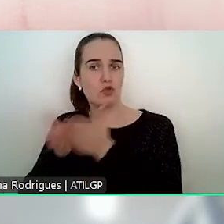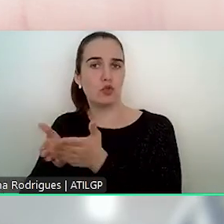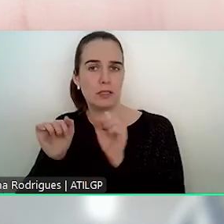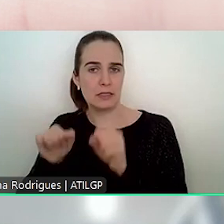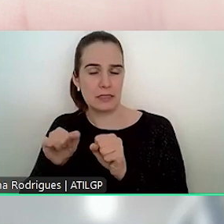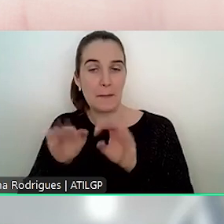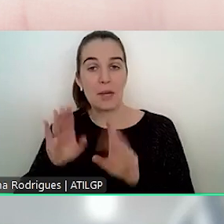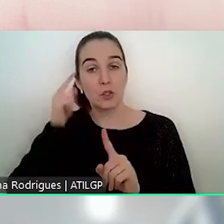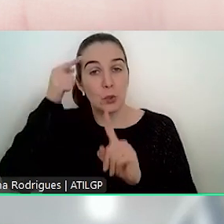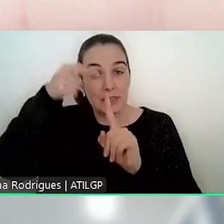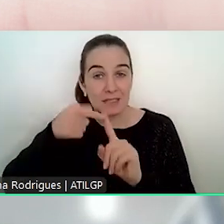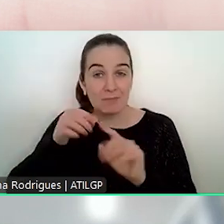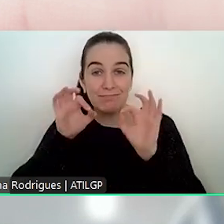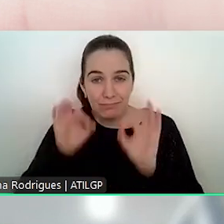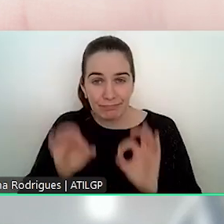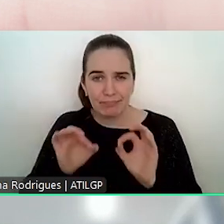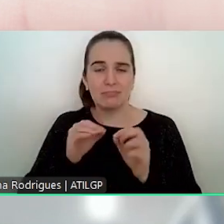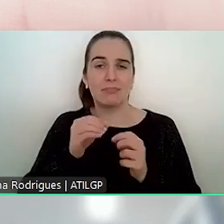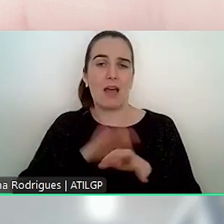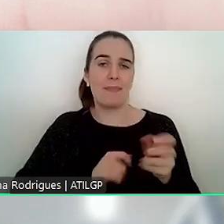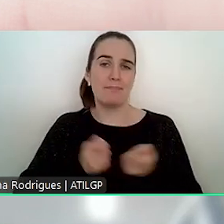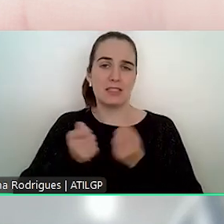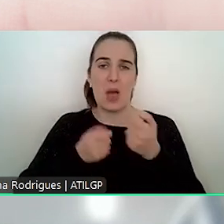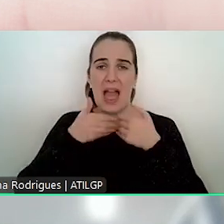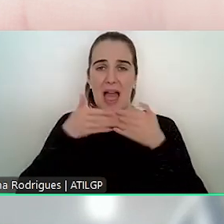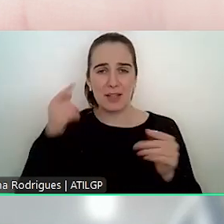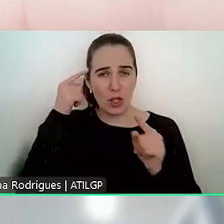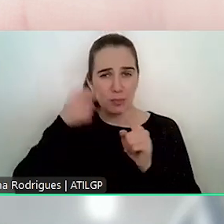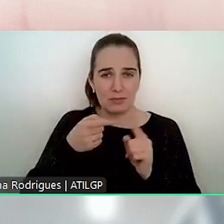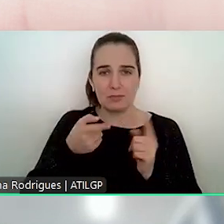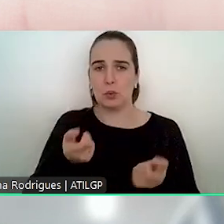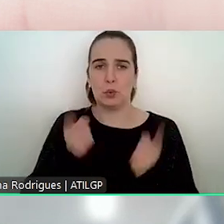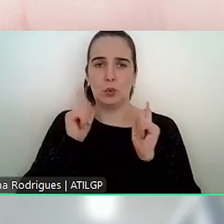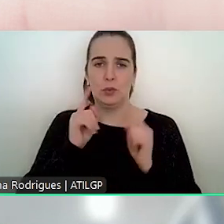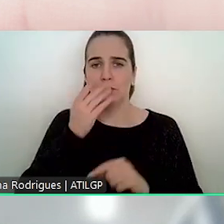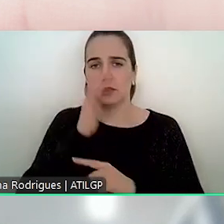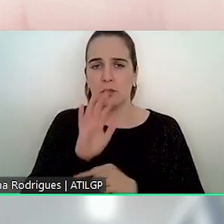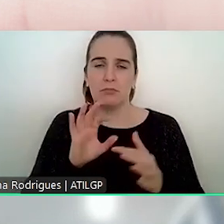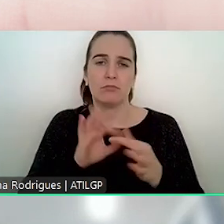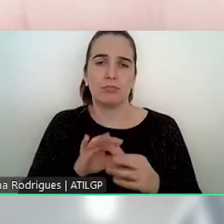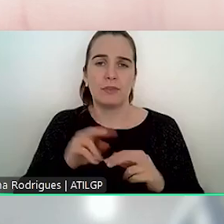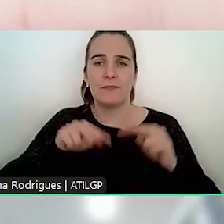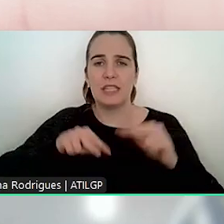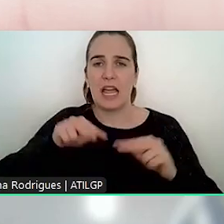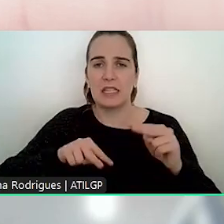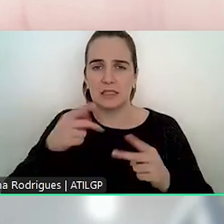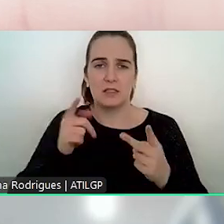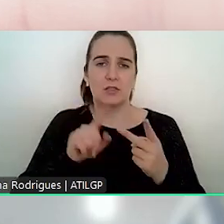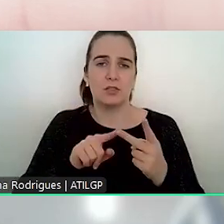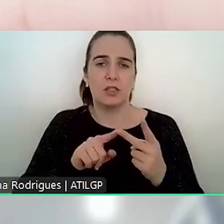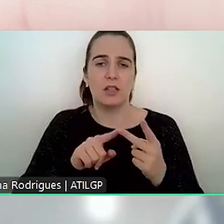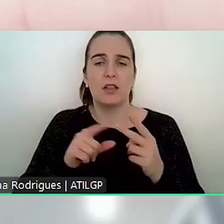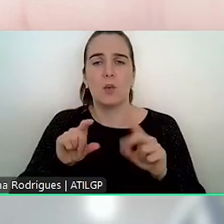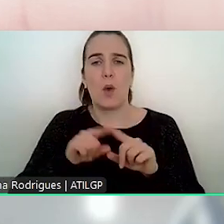de administração aberta, concretamente este assistente virtual no Portal das Finanças, canais de